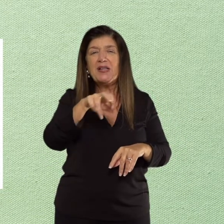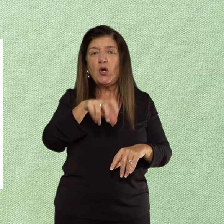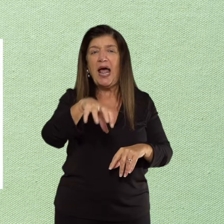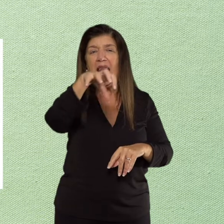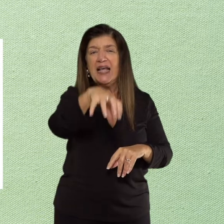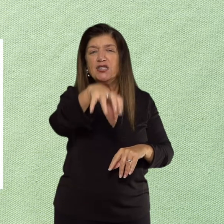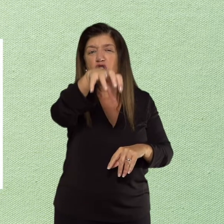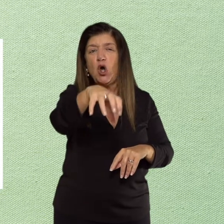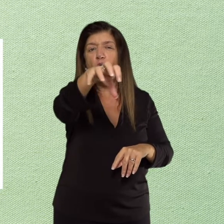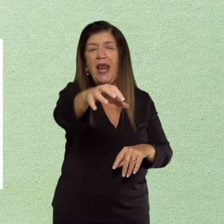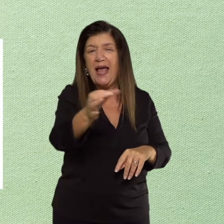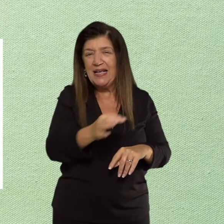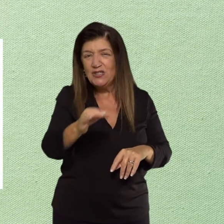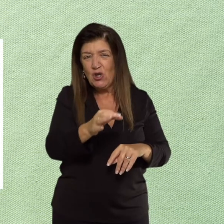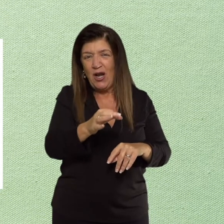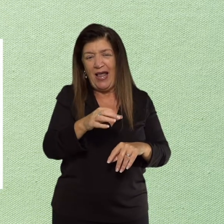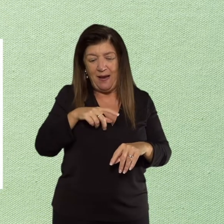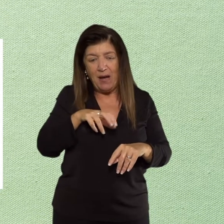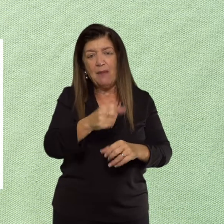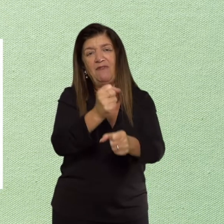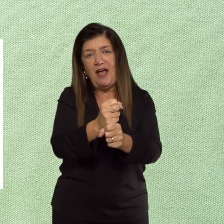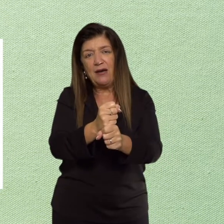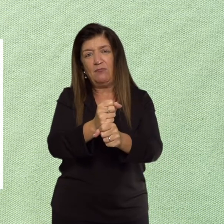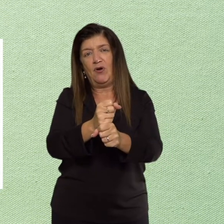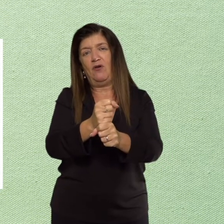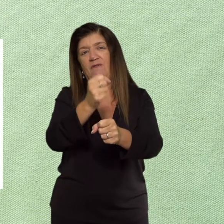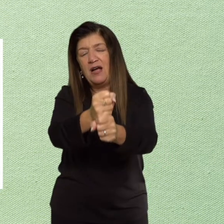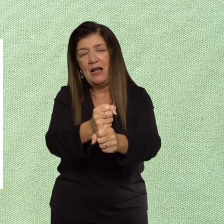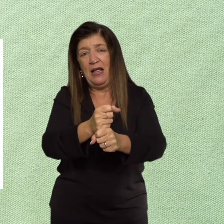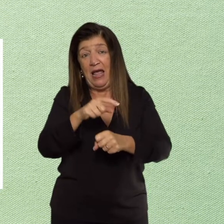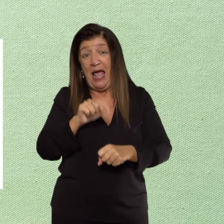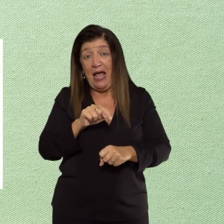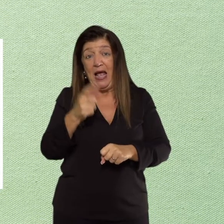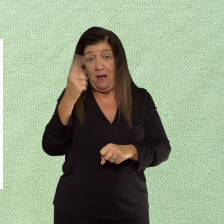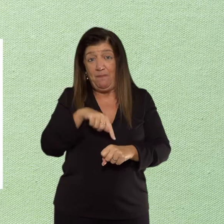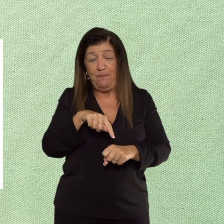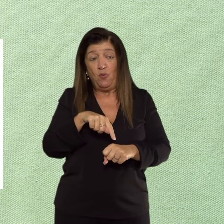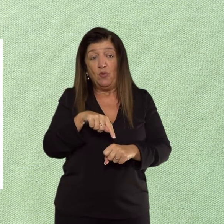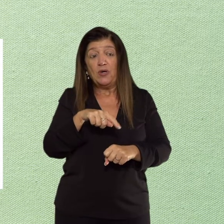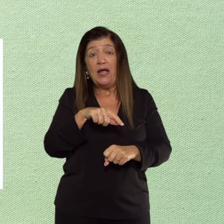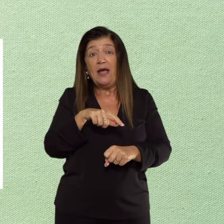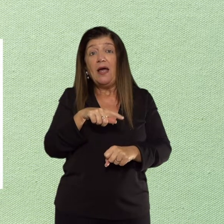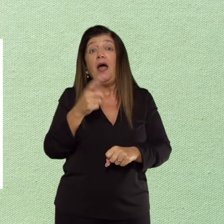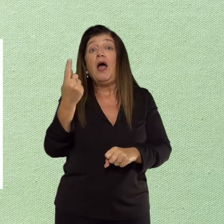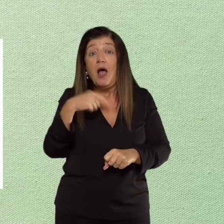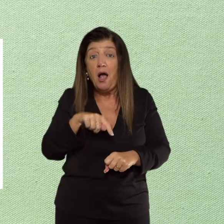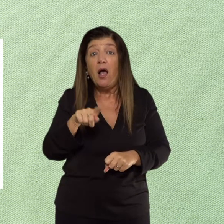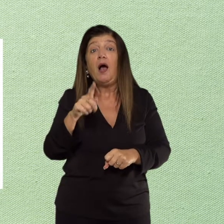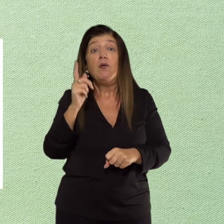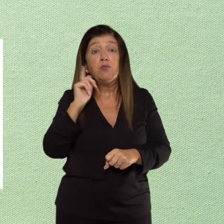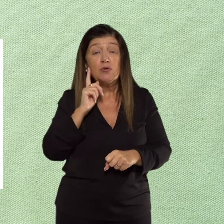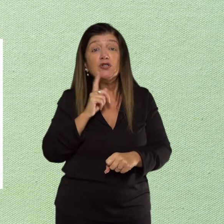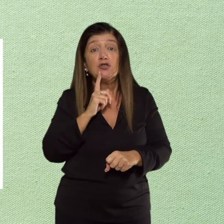con la riduzione del percorso di attraversamento, servono anche alle persone non udenti, perché comunque le